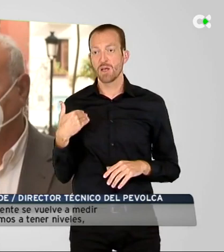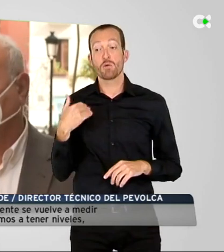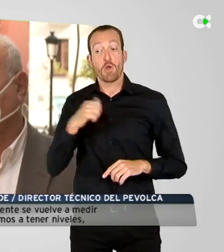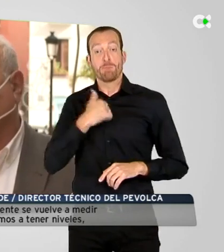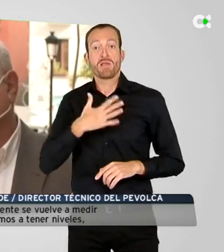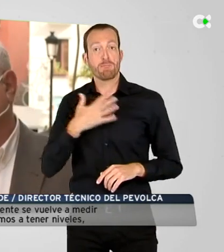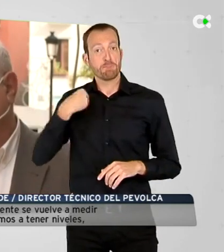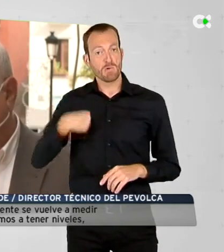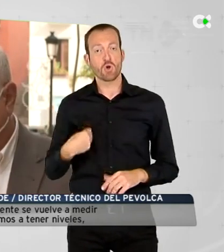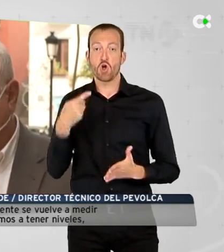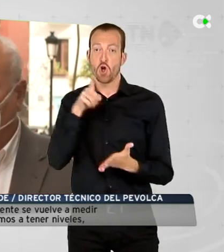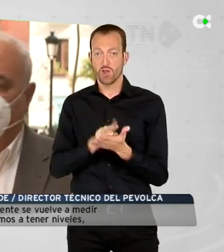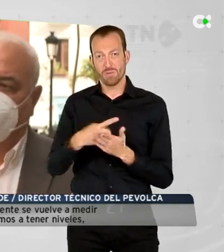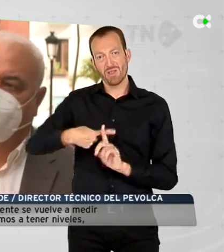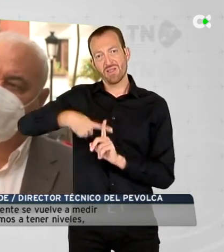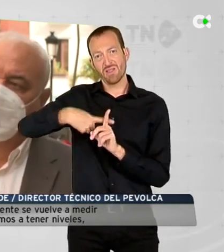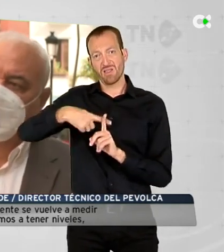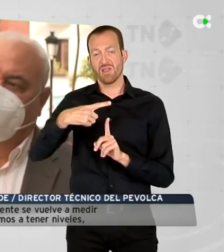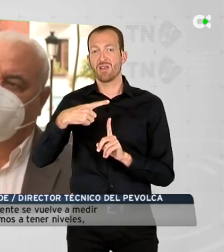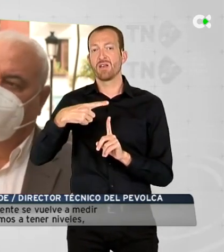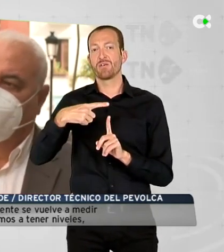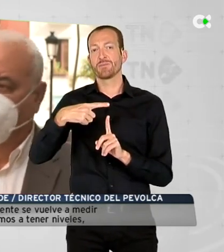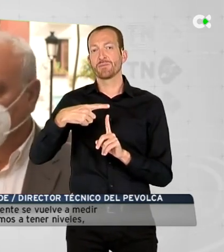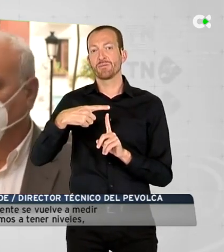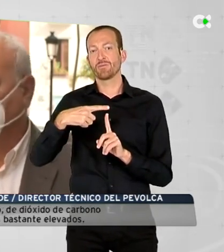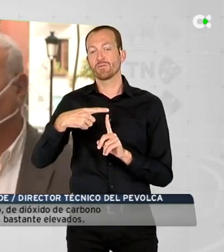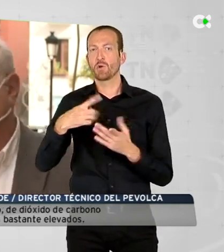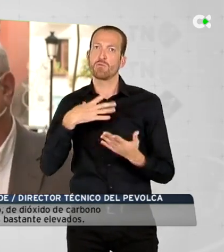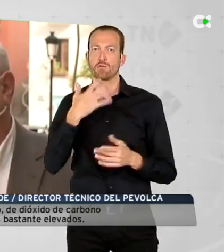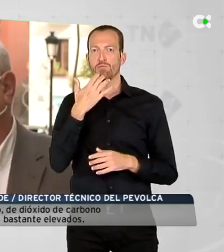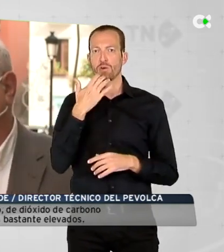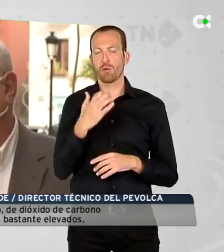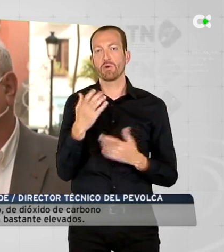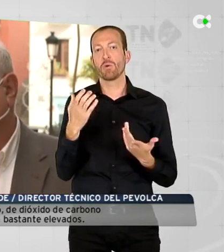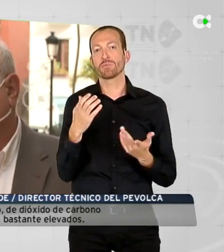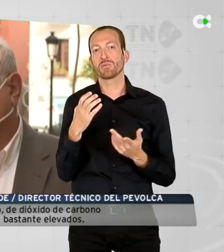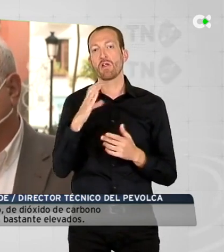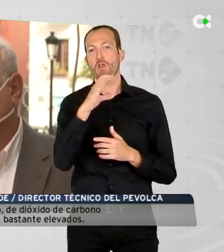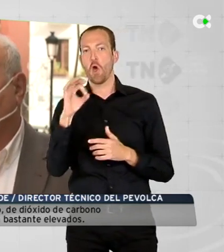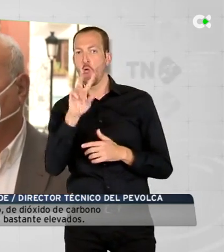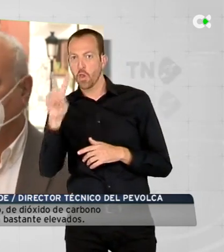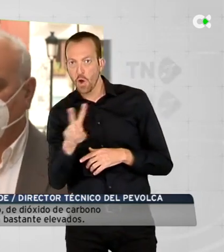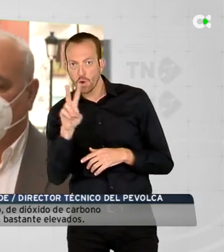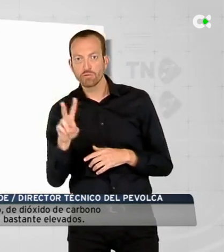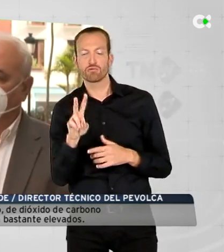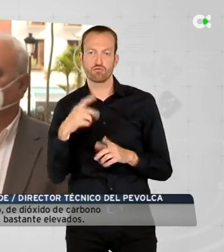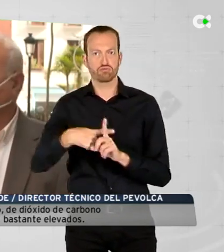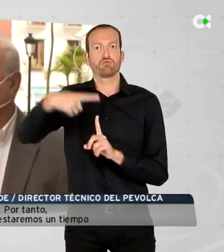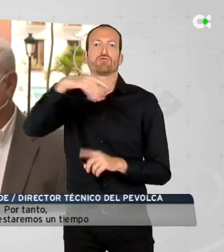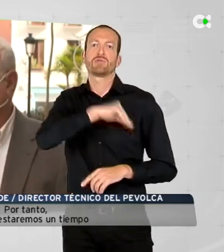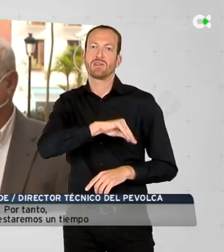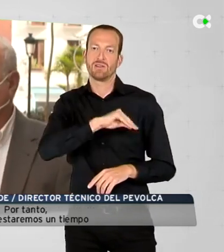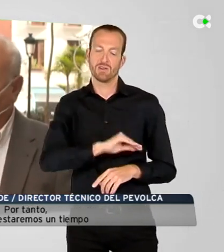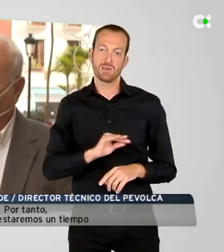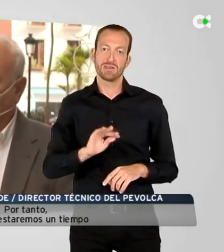al día siguiente se vuelve a medir y volvemos a tener niveles, por ejemplo, de dióxido de carbono, que son bastante elevados. Por lo tanto,